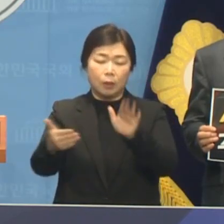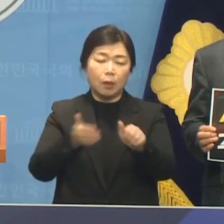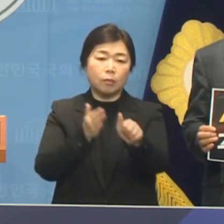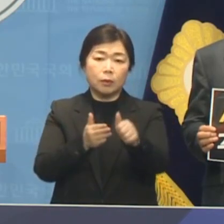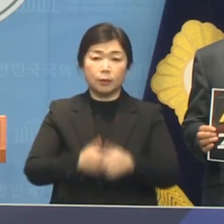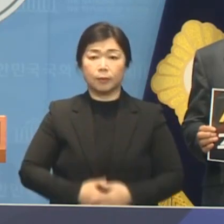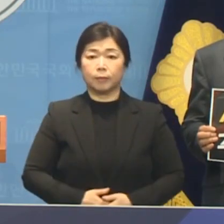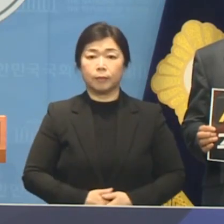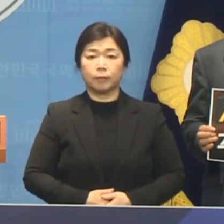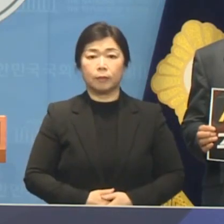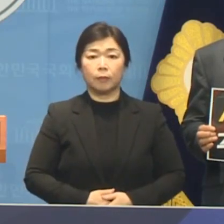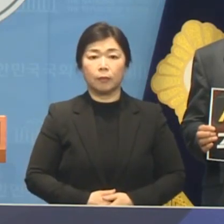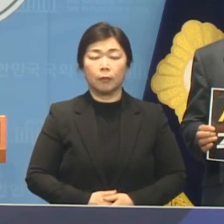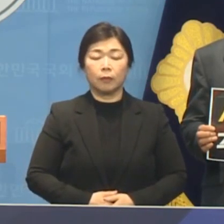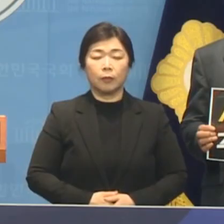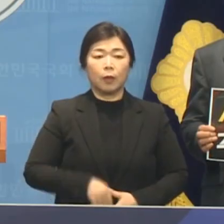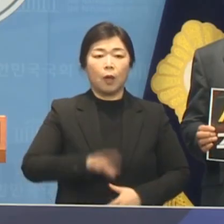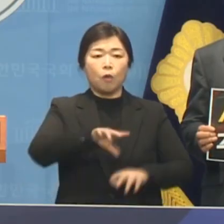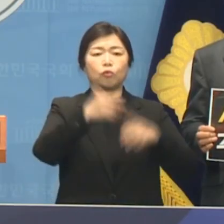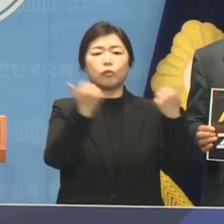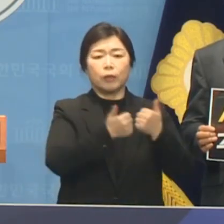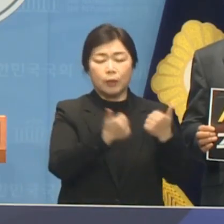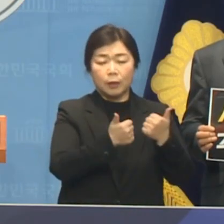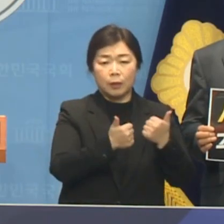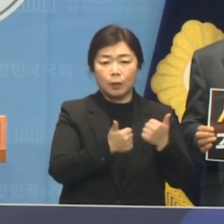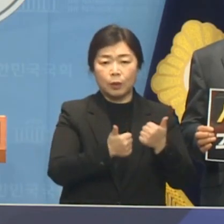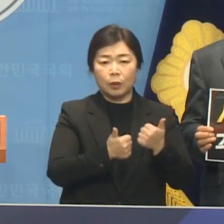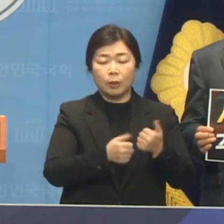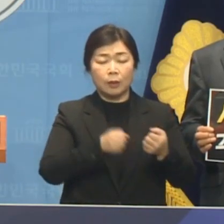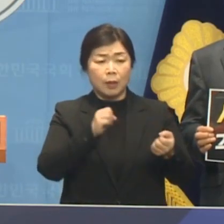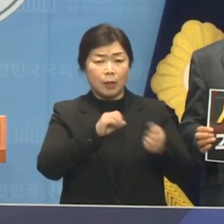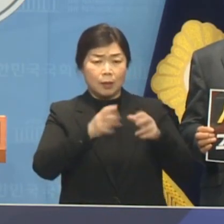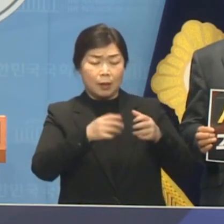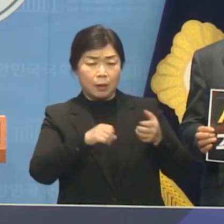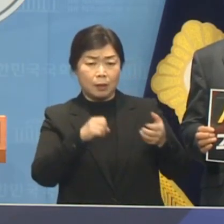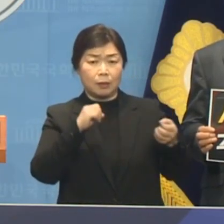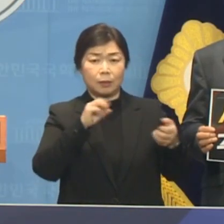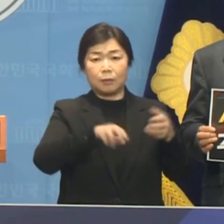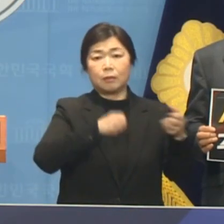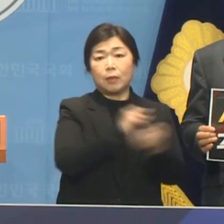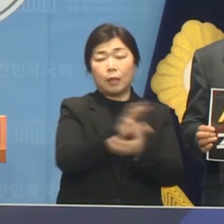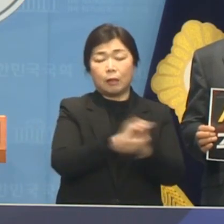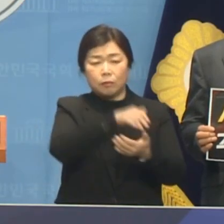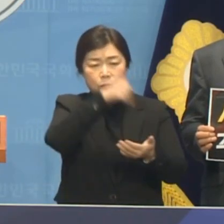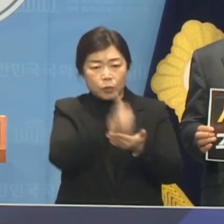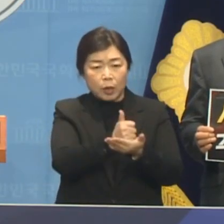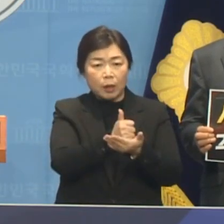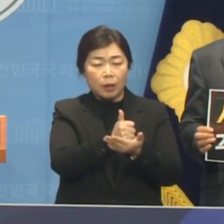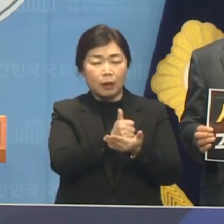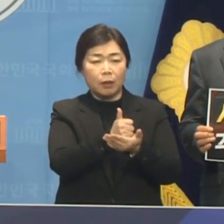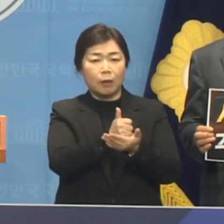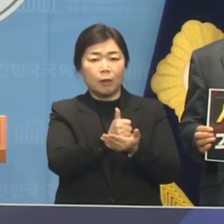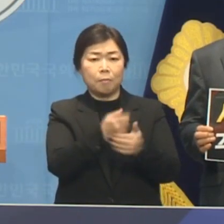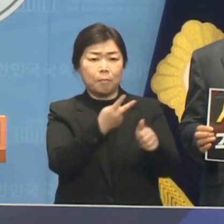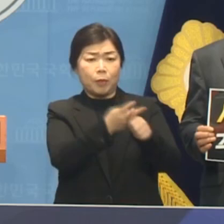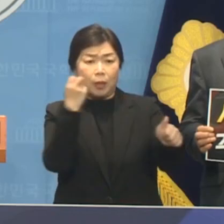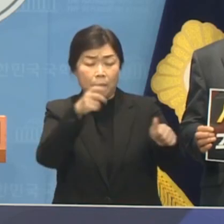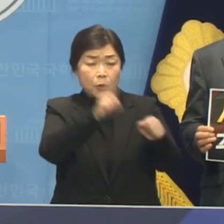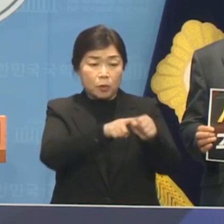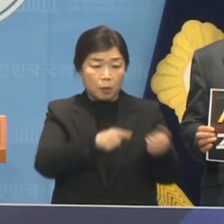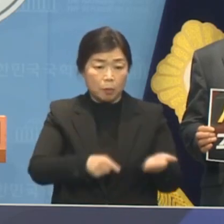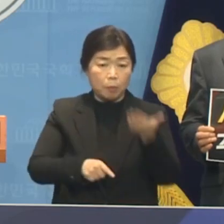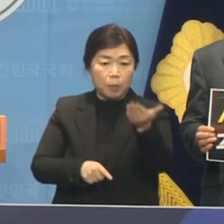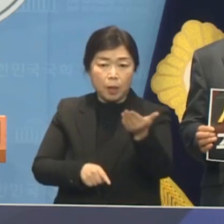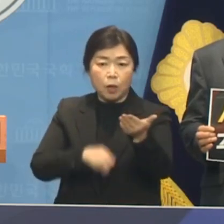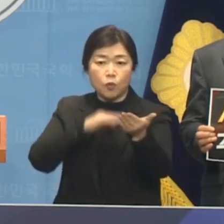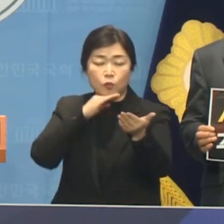이는 국회가 내란죄로 탄핵을 해놓고 헌법재판소에 제출할 때에는 내란죄를 뺐기 때문에 불법이며